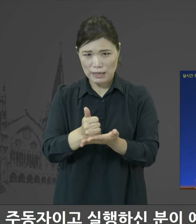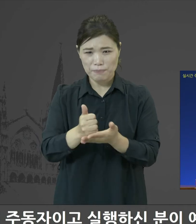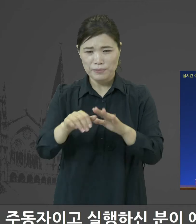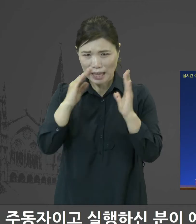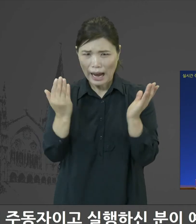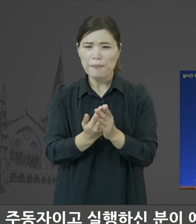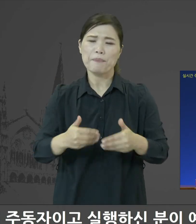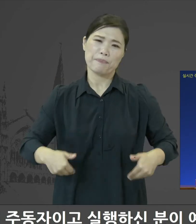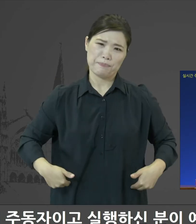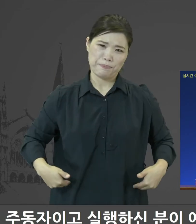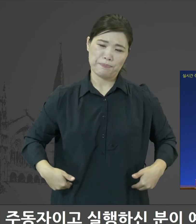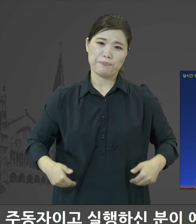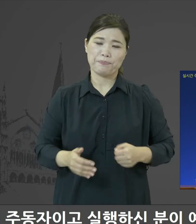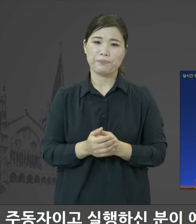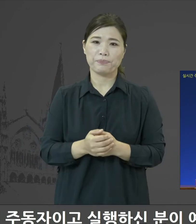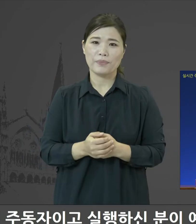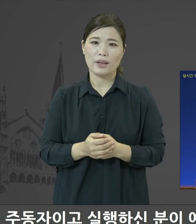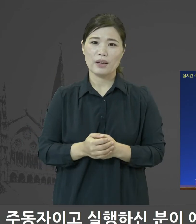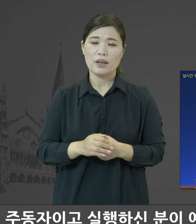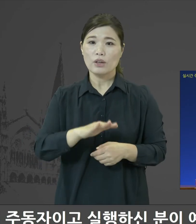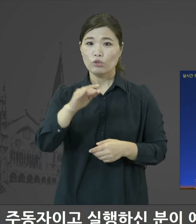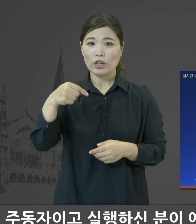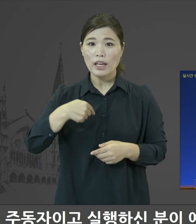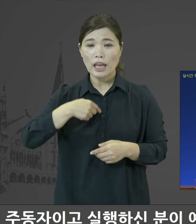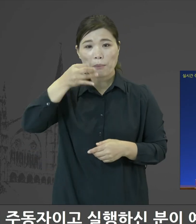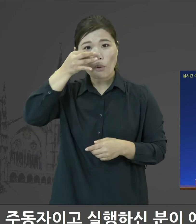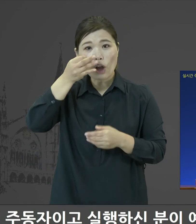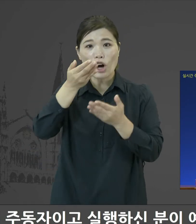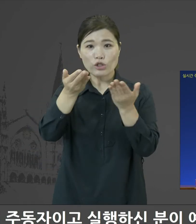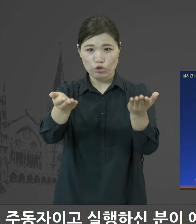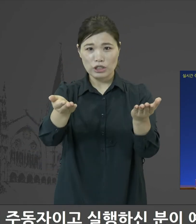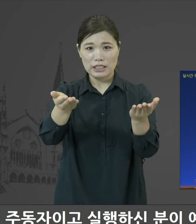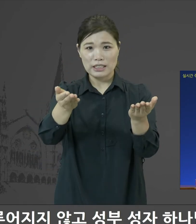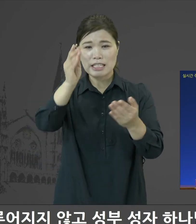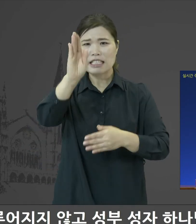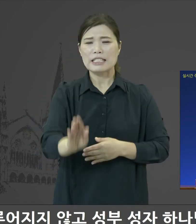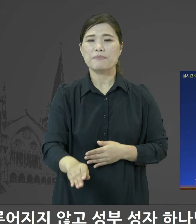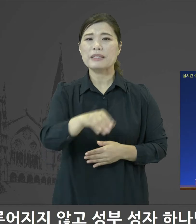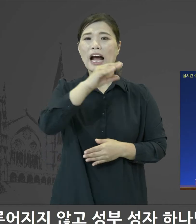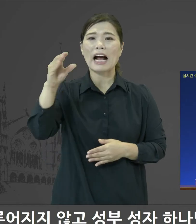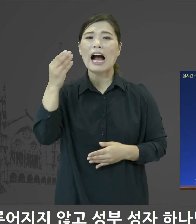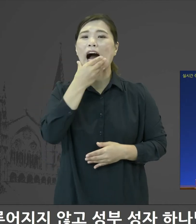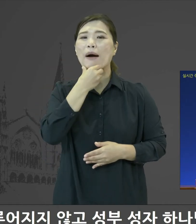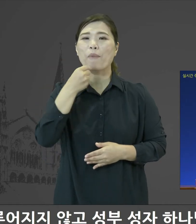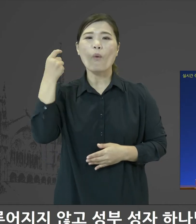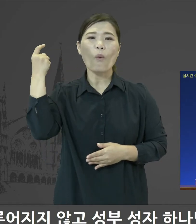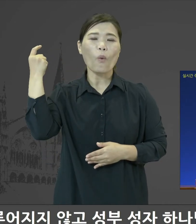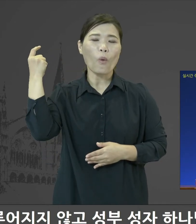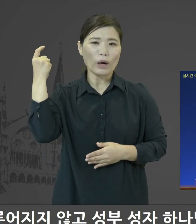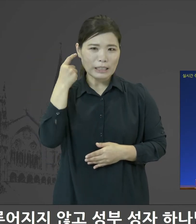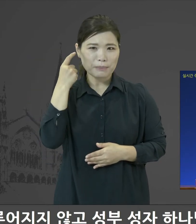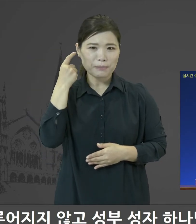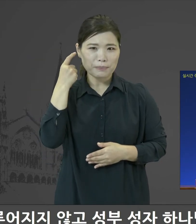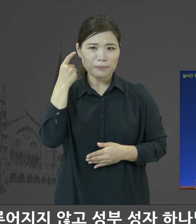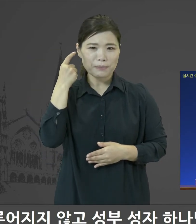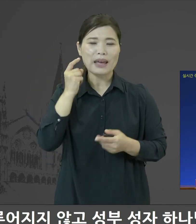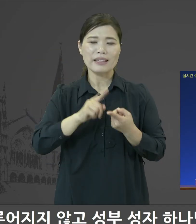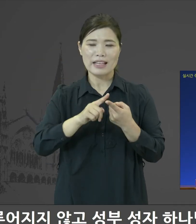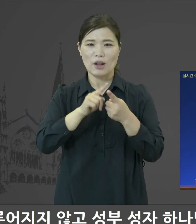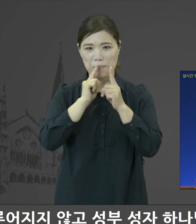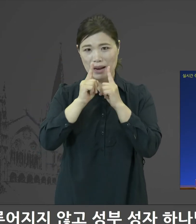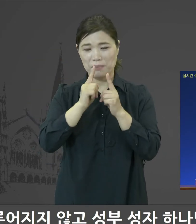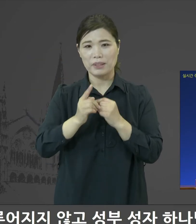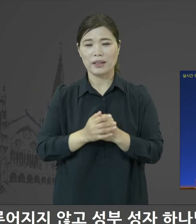예수님이 우리에게 보여주신 복음은 십자가를 진 복음입니다. 그래서 십자가의 복음이라고 우리는 요약해서 얘기할 수 있는